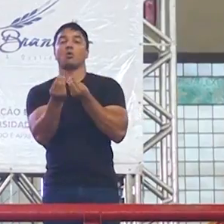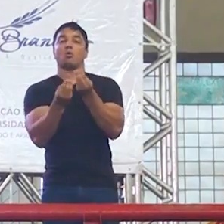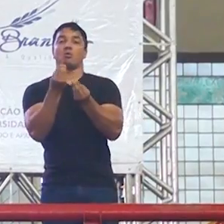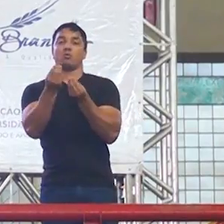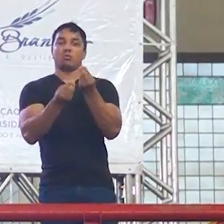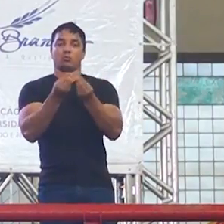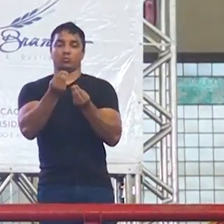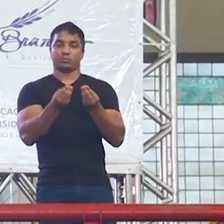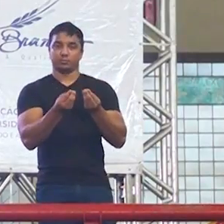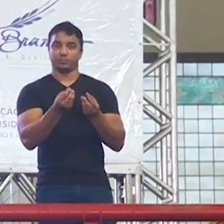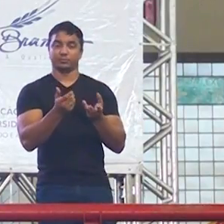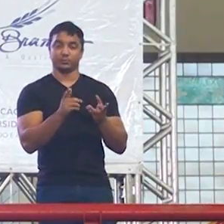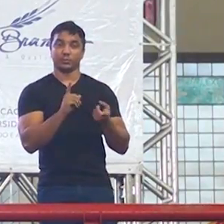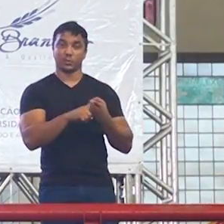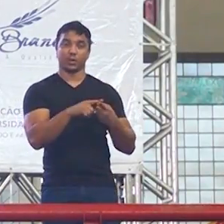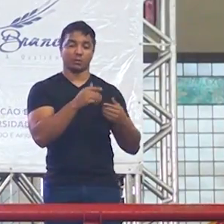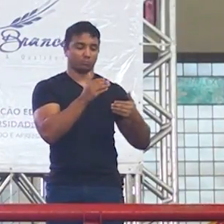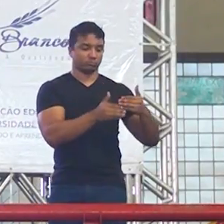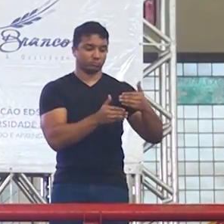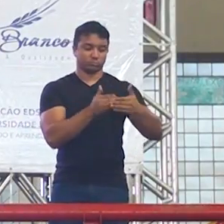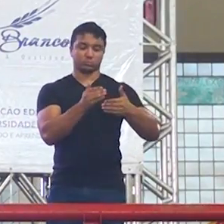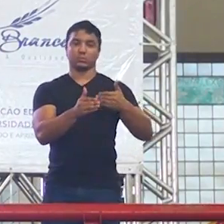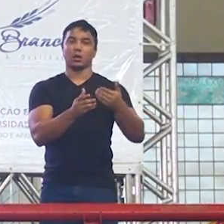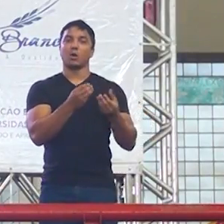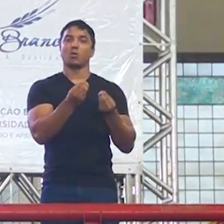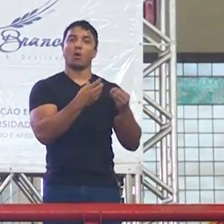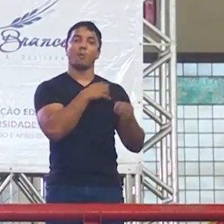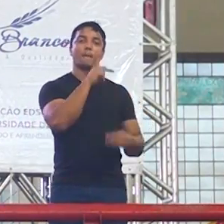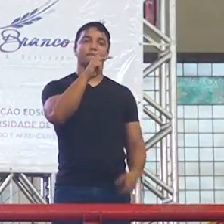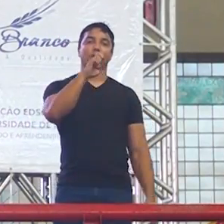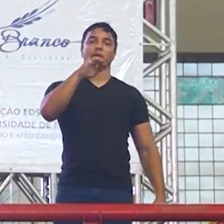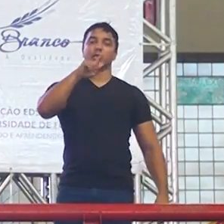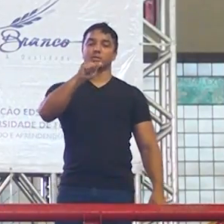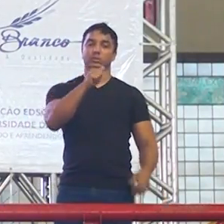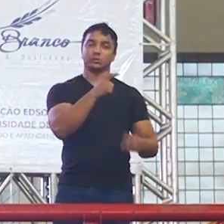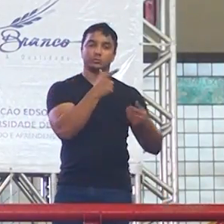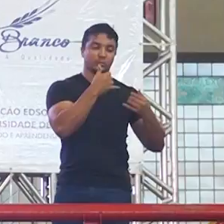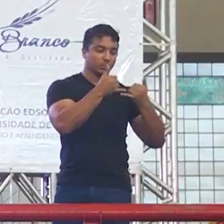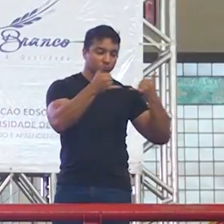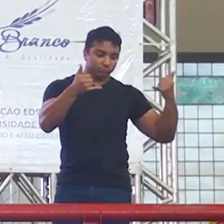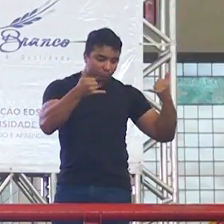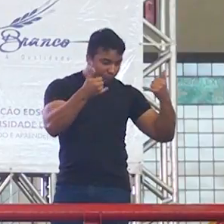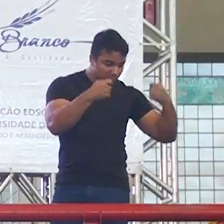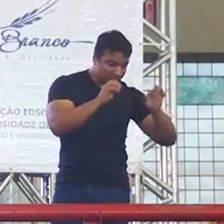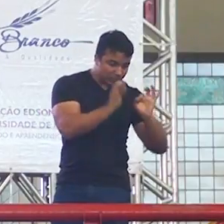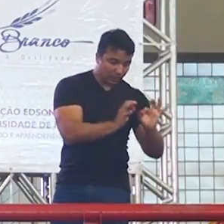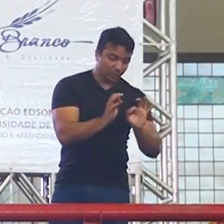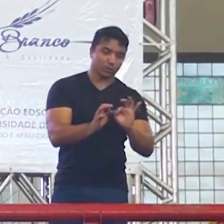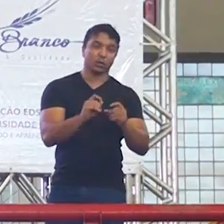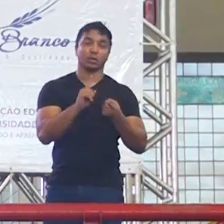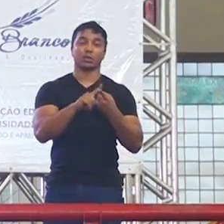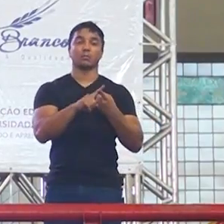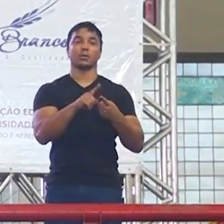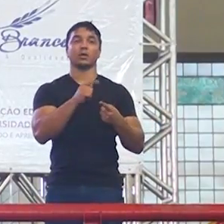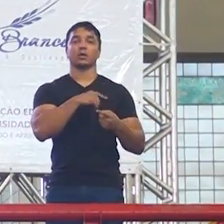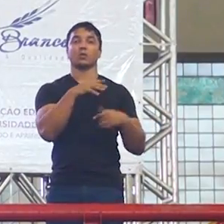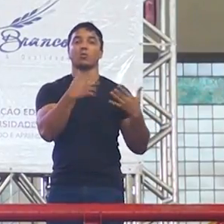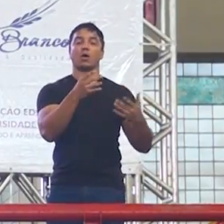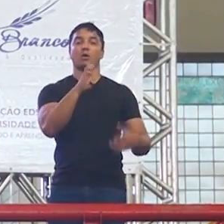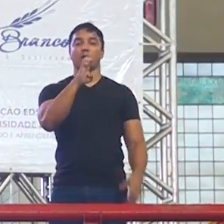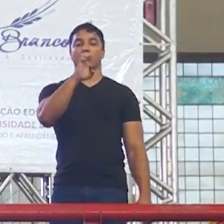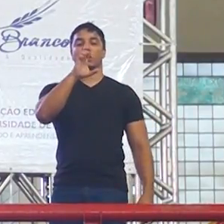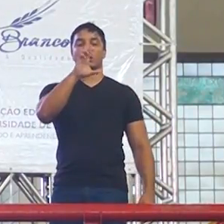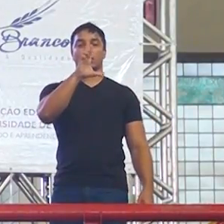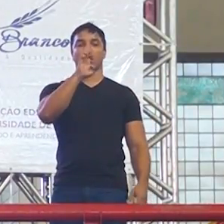que compõem, passando pelo dimensionamento da potência requerida, da fiação necessária dos